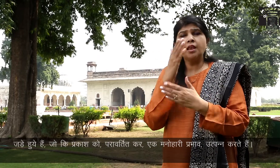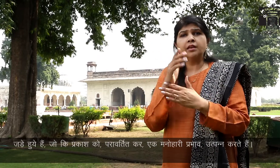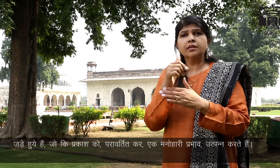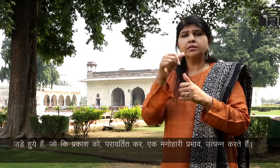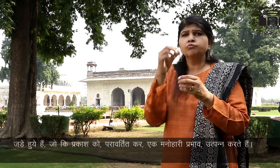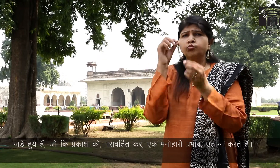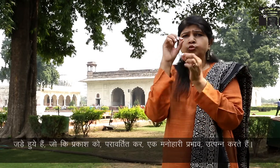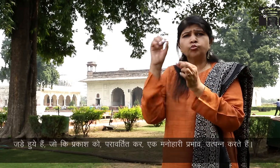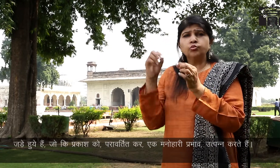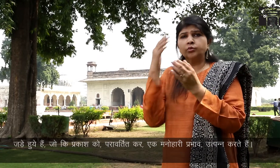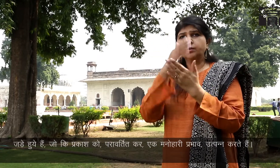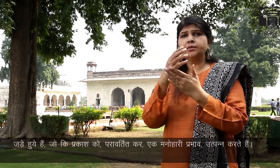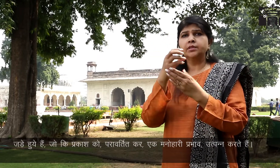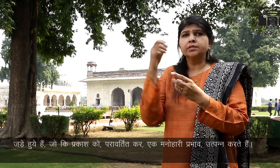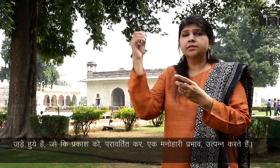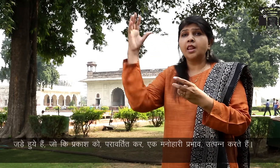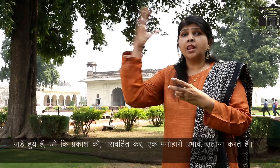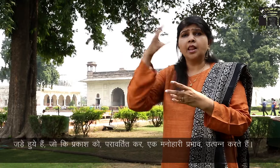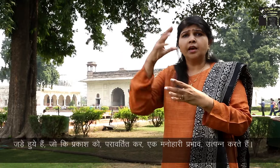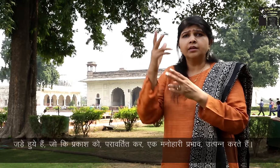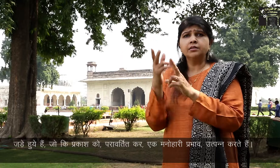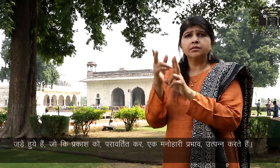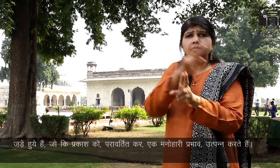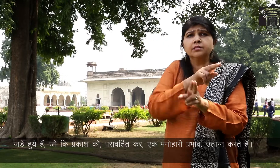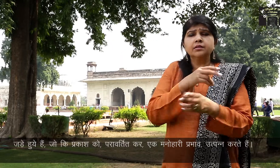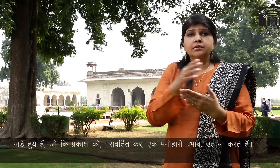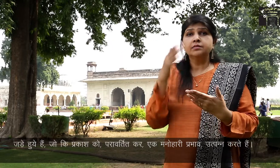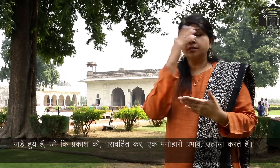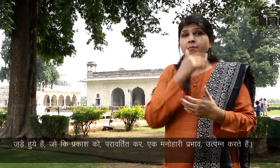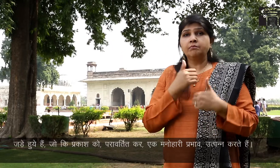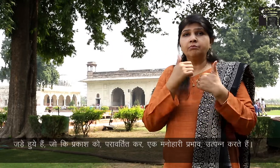कि प्रकाश को परावर्तित कर एक मनोहारी प्रभाव उत्पन्न करते हैं।